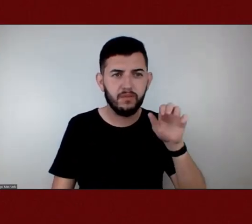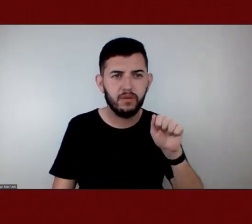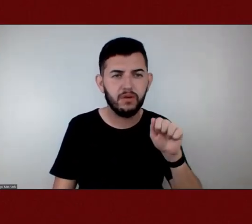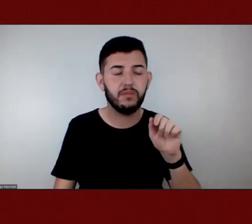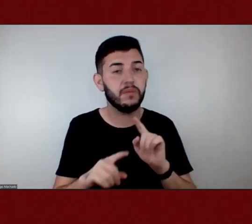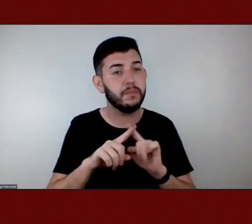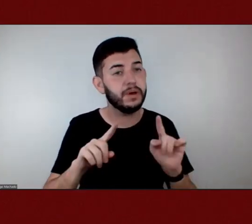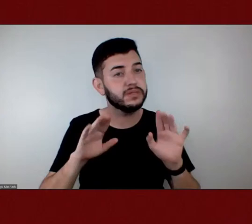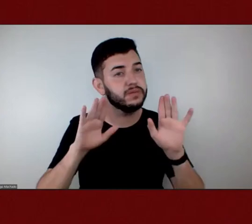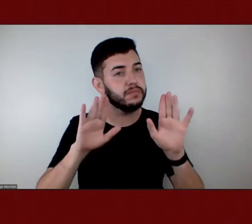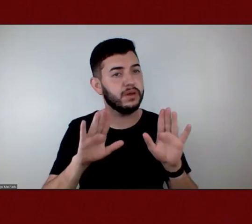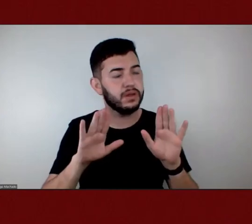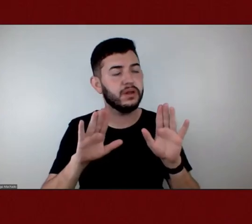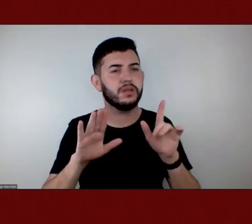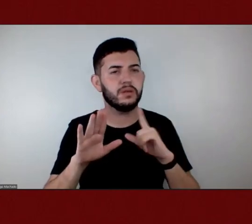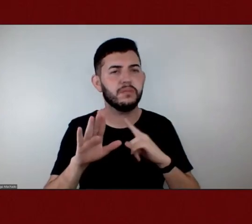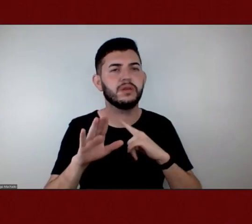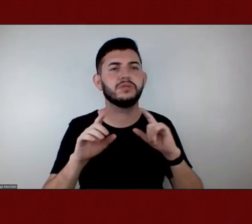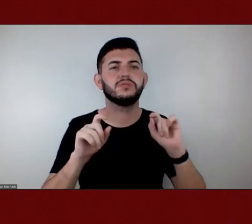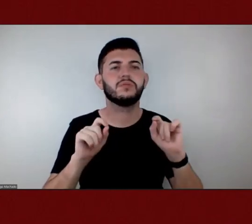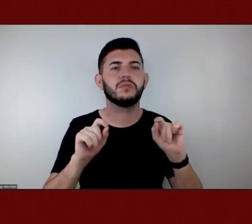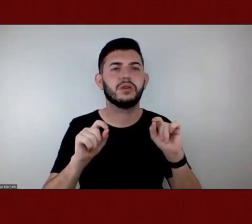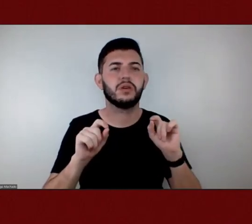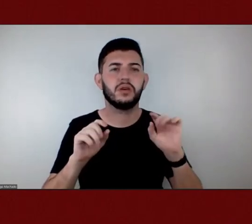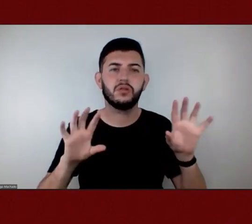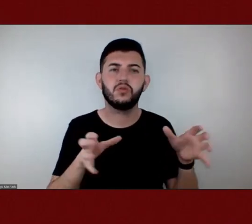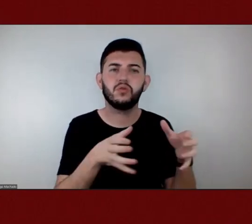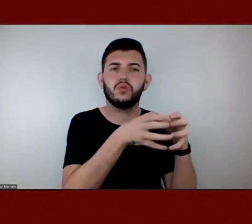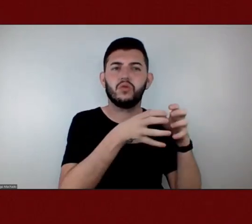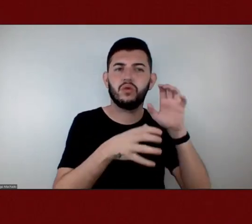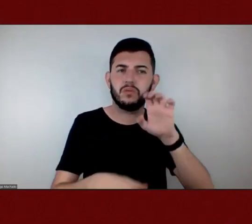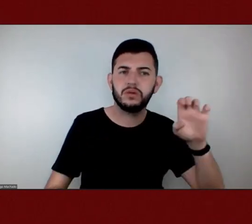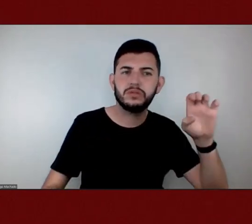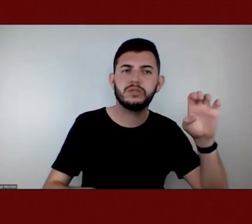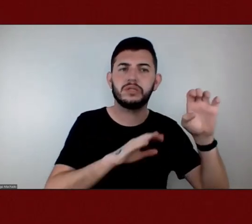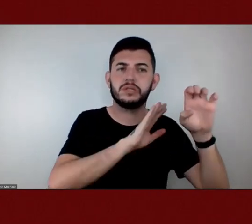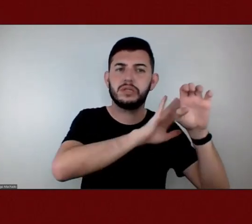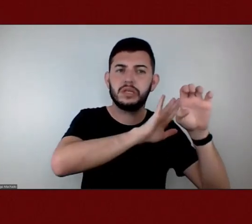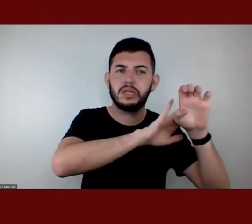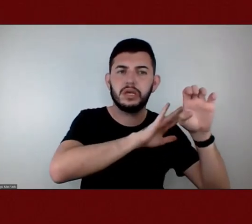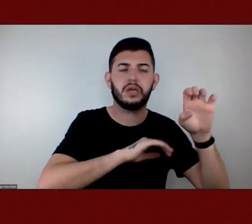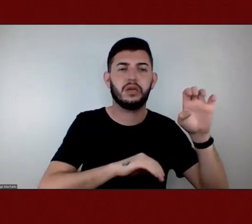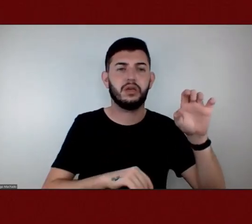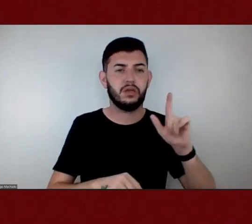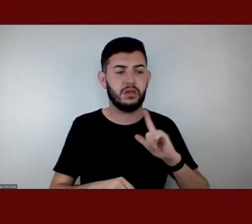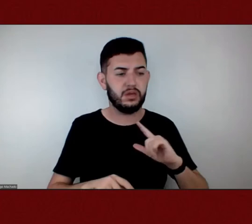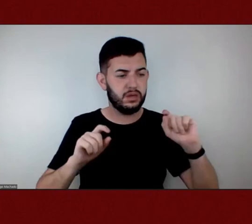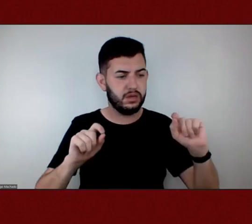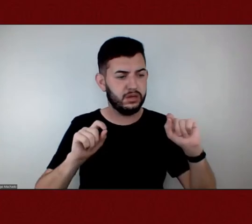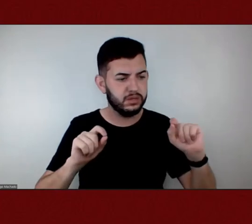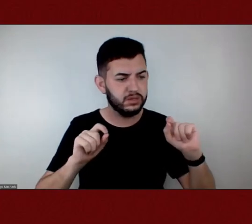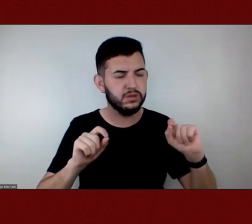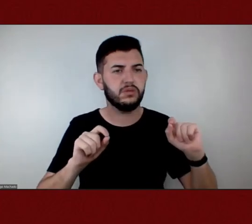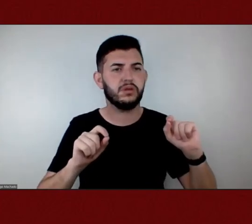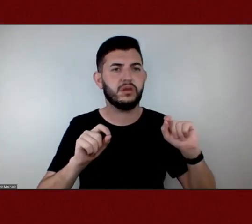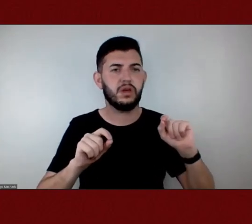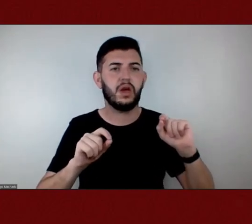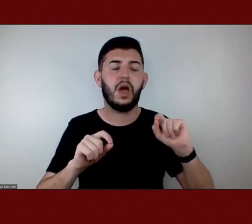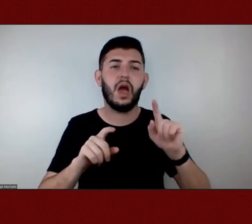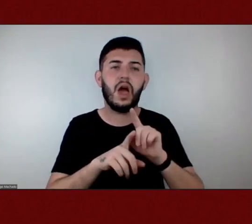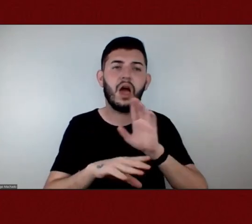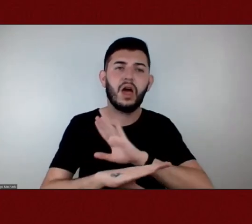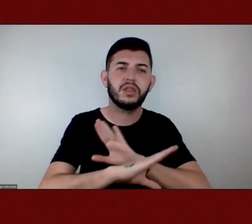também das correntes esquerdistas, que atribuíam culpas peremptórias pela derrota de abril